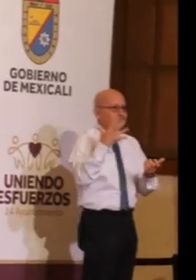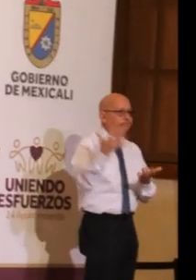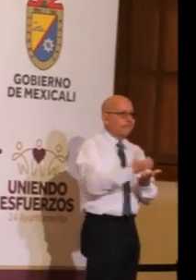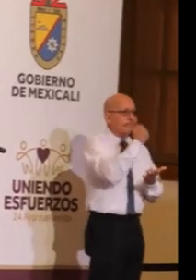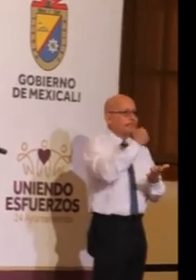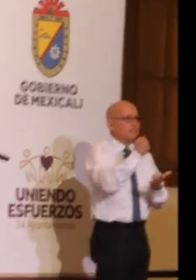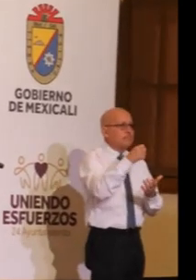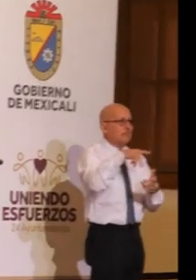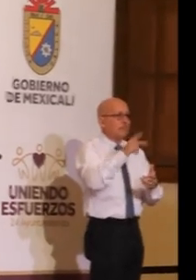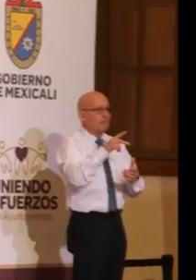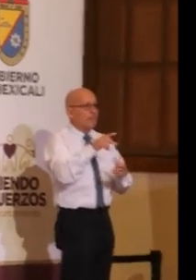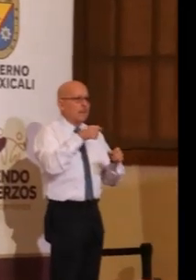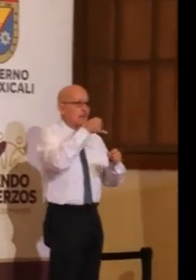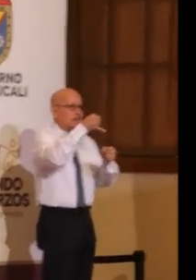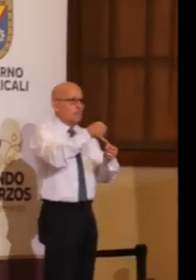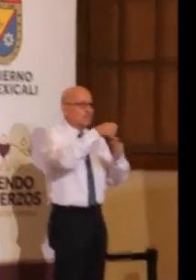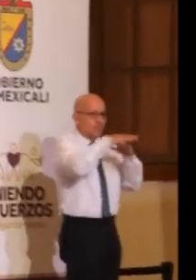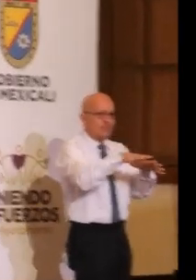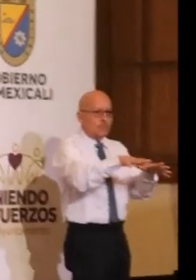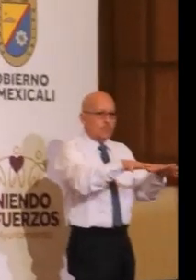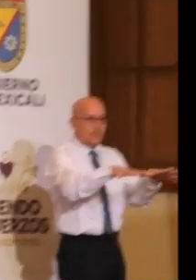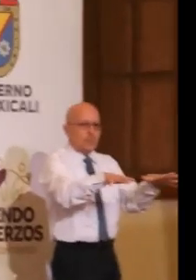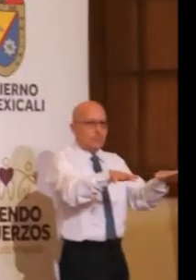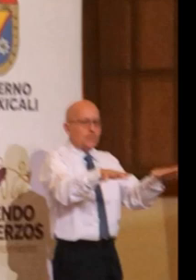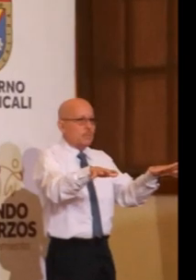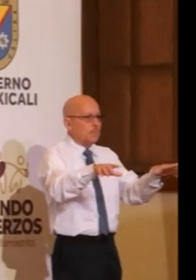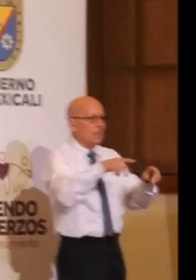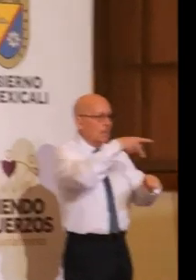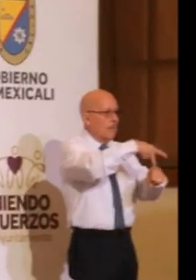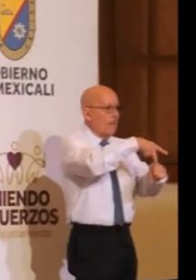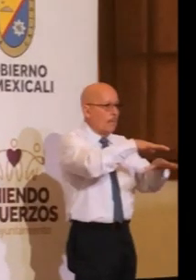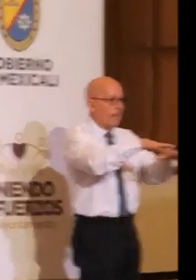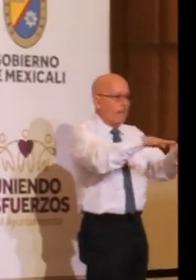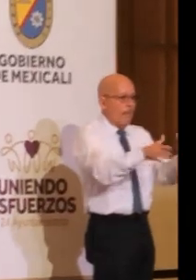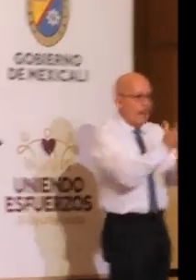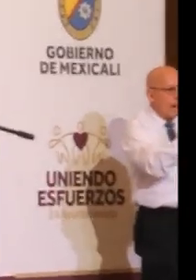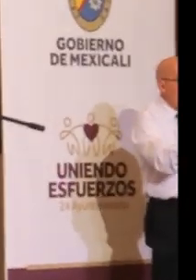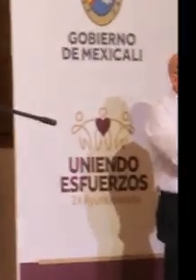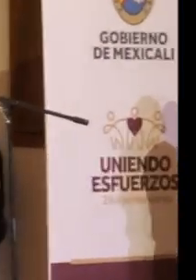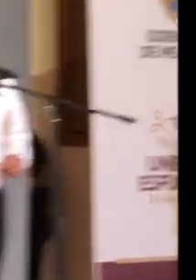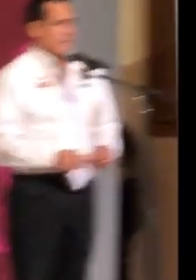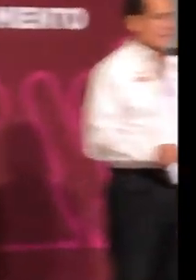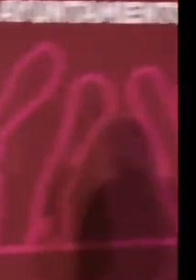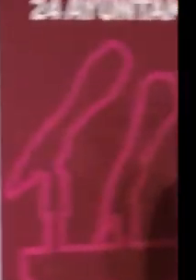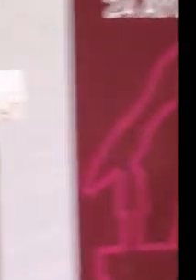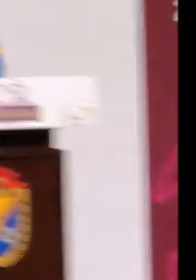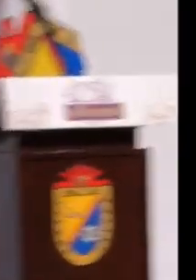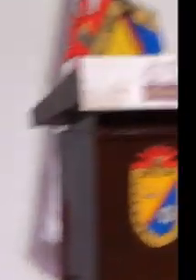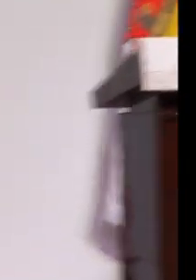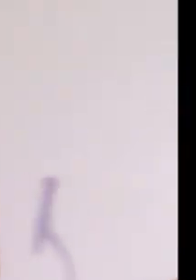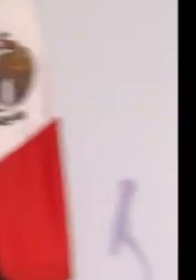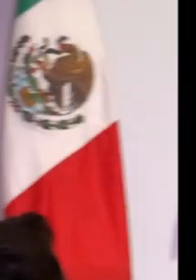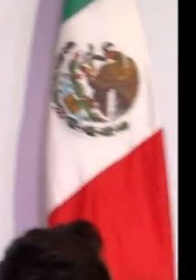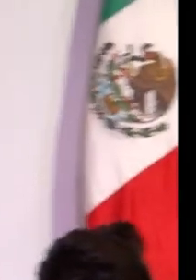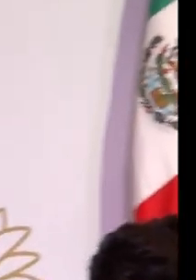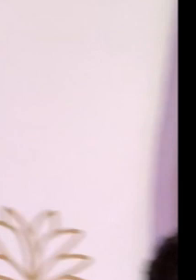trabajos del bacheo extendido es el reparar los puntos más